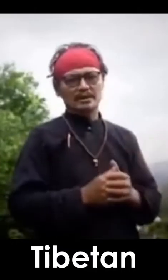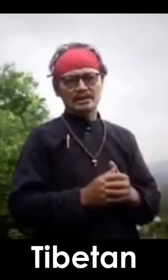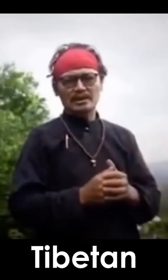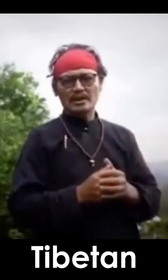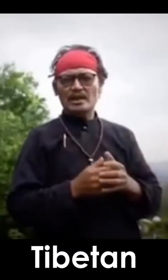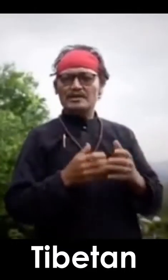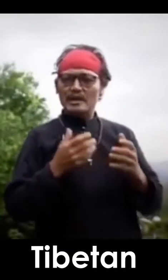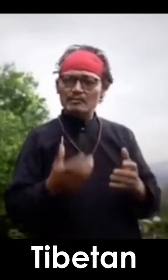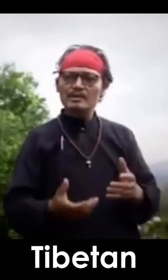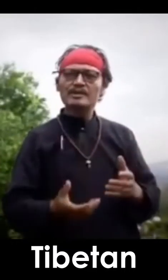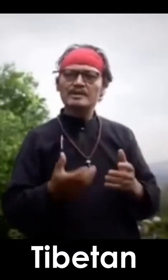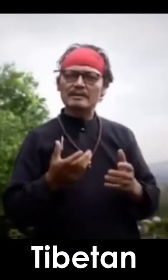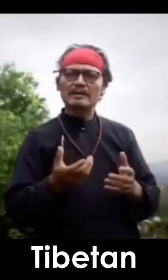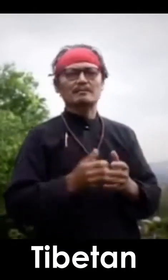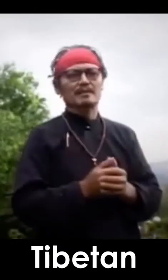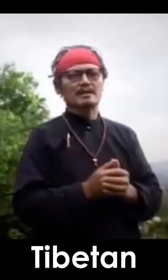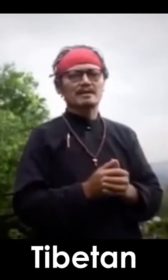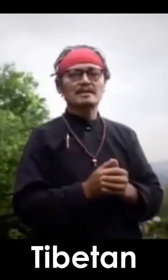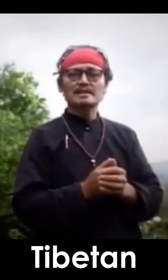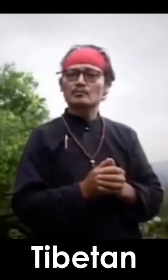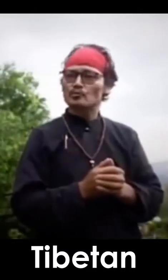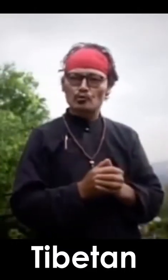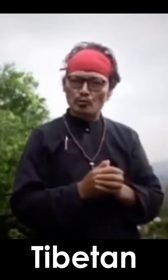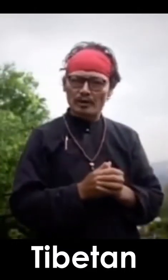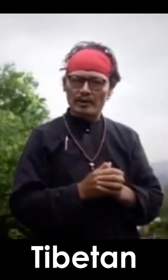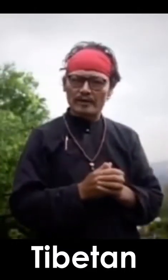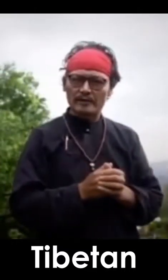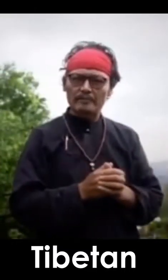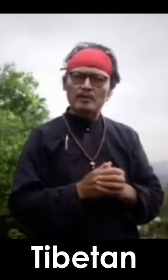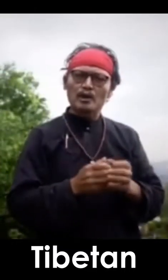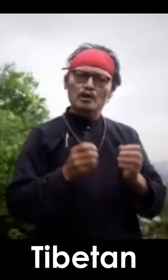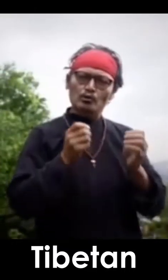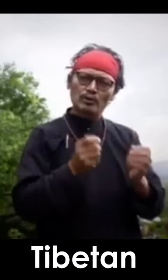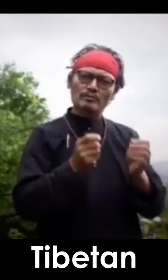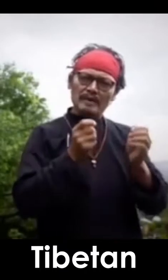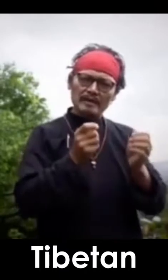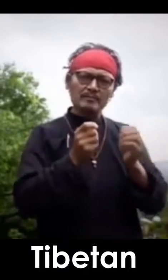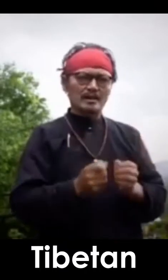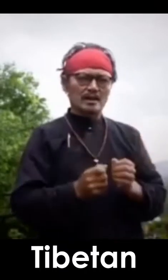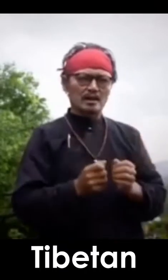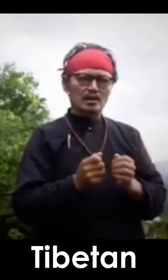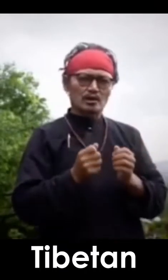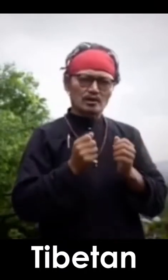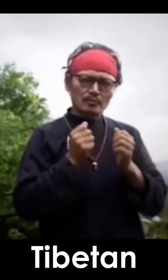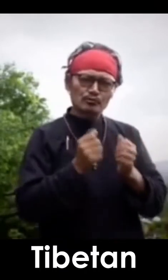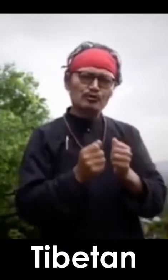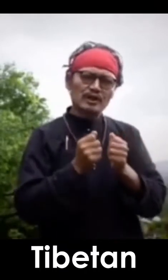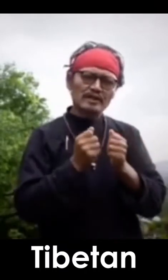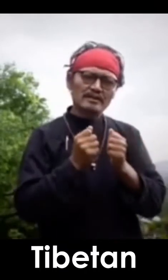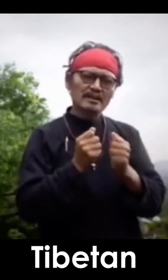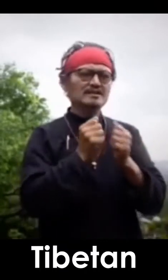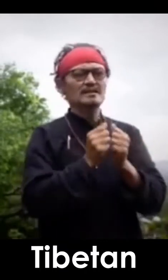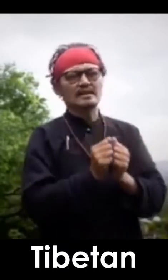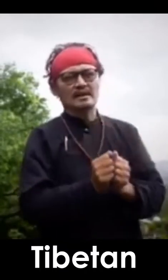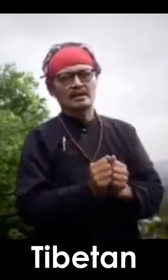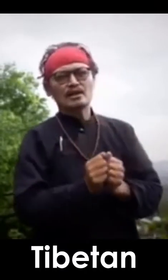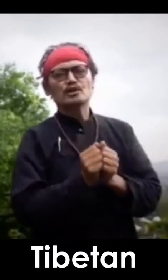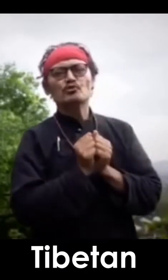COVID-19 chamningje chebe kabla kya sanjam sungyu me to ye nyam dila thapchu chenge chajang la ya ningku